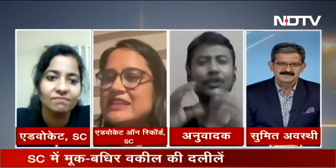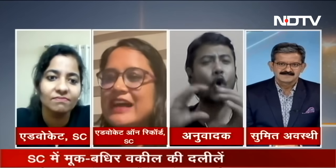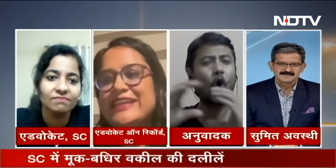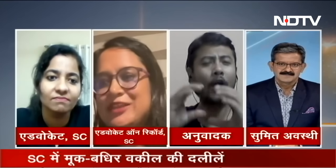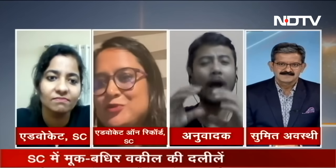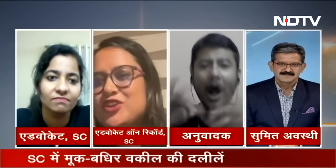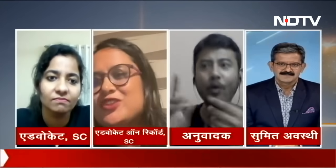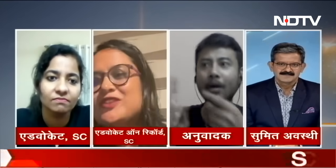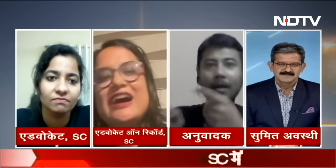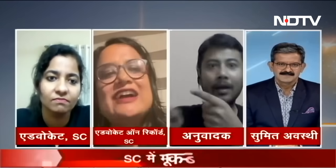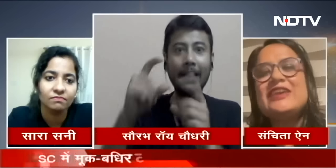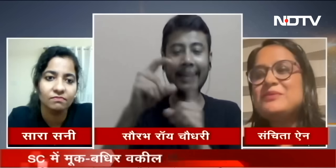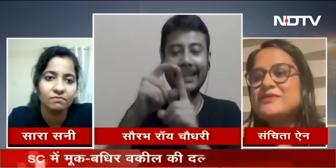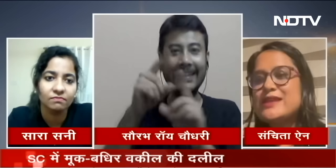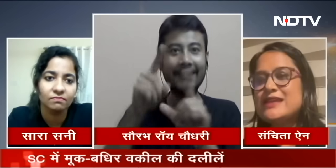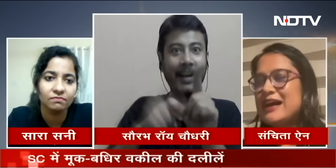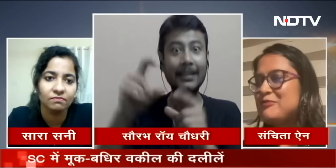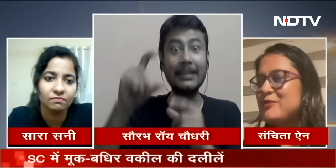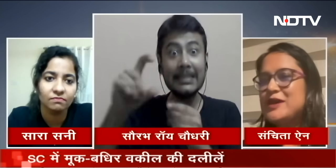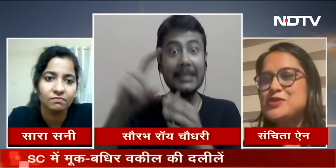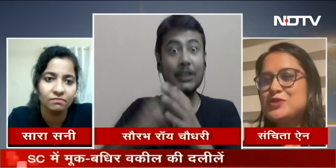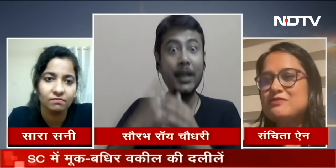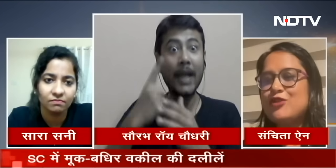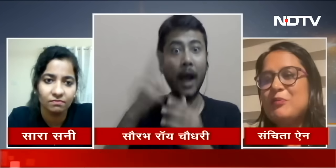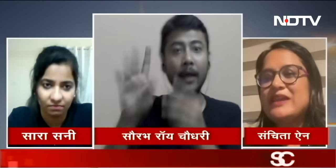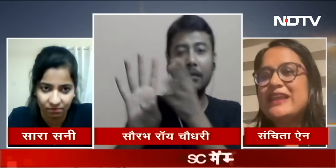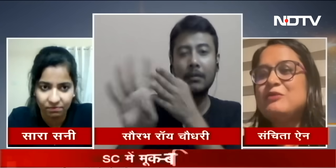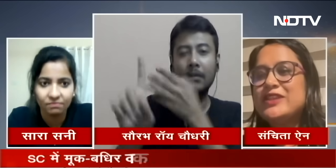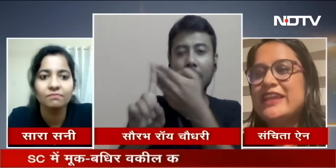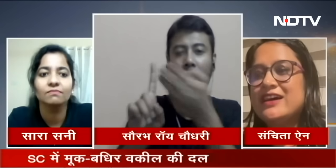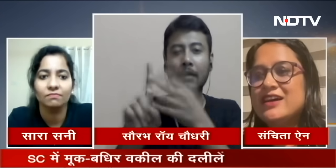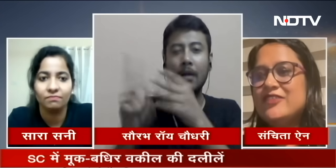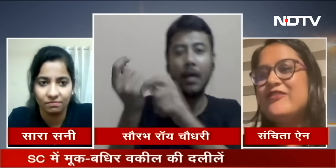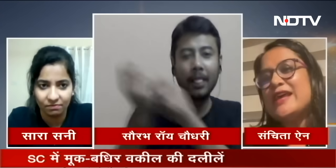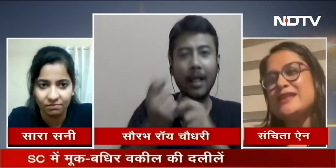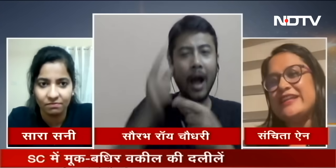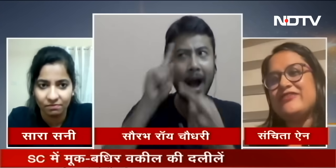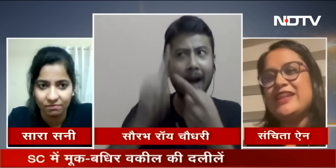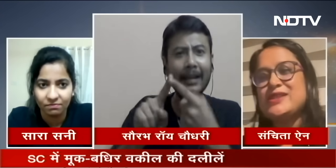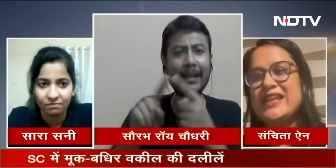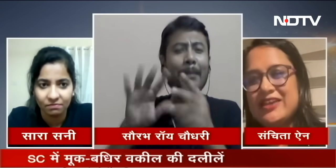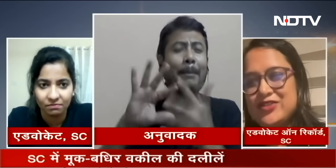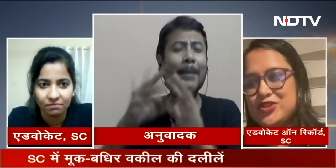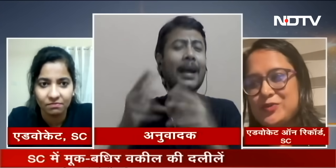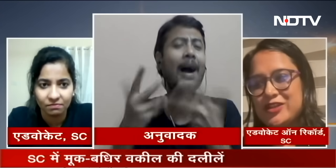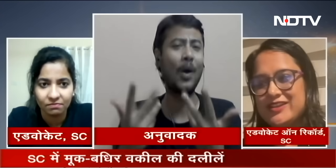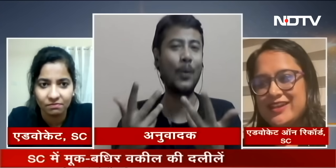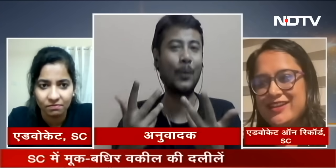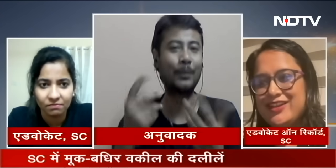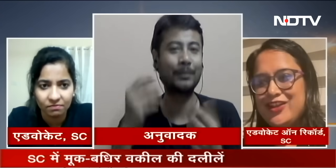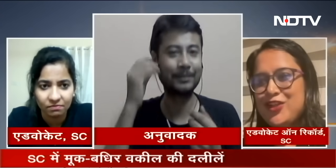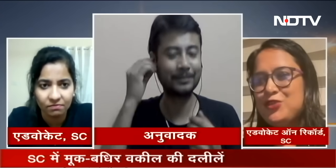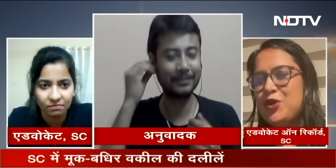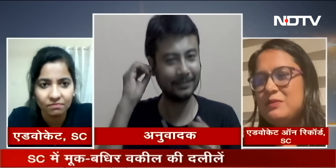दिमाग में मेरे था ही नहीं। मुझे तो था कि जैसे आपके पास कॉपी किताब होती है ना, वैसे डेफ के लिए साइन लैंग्वेज इंटरप्रेटर